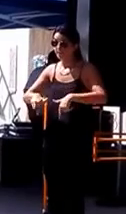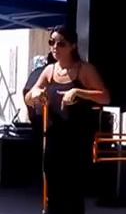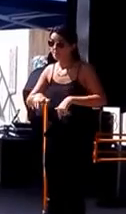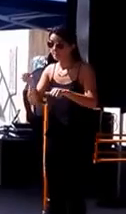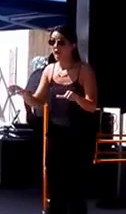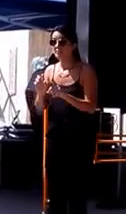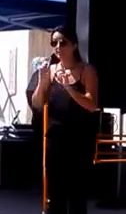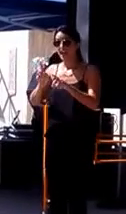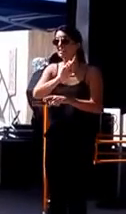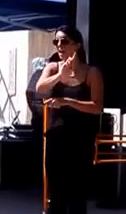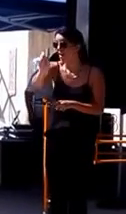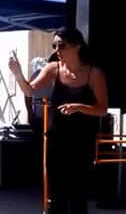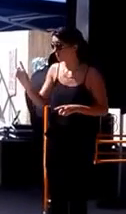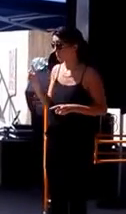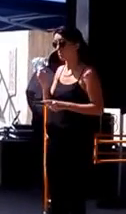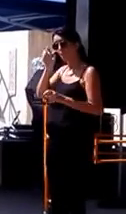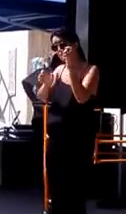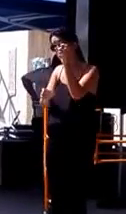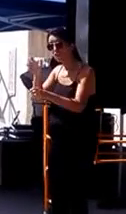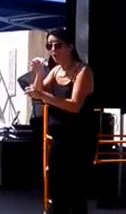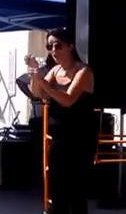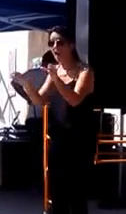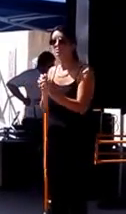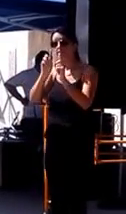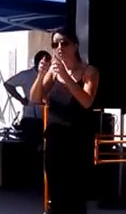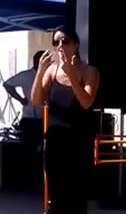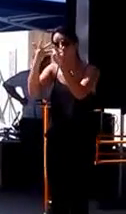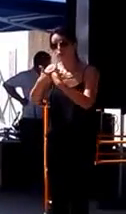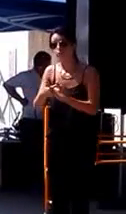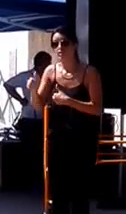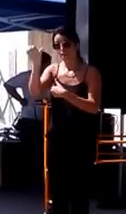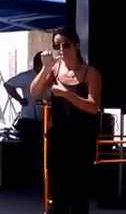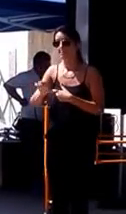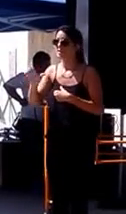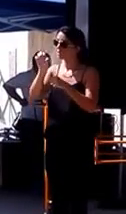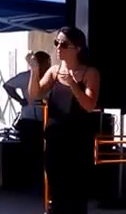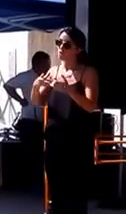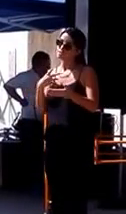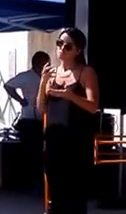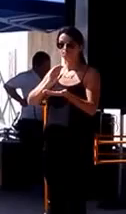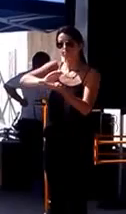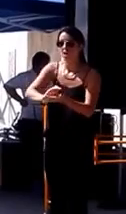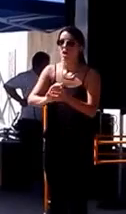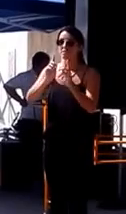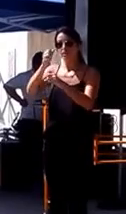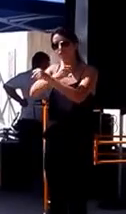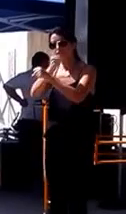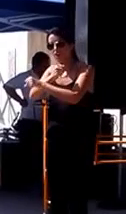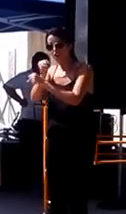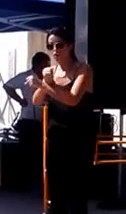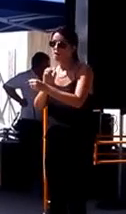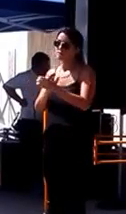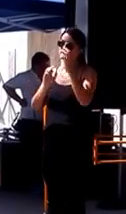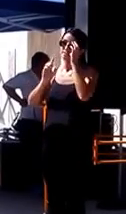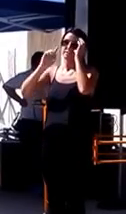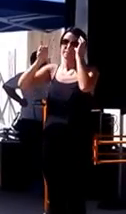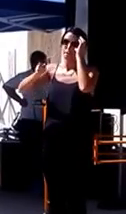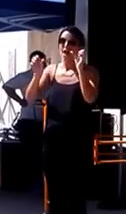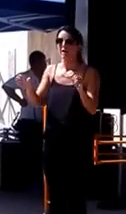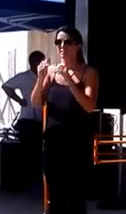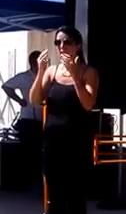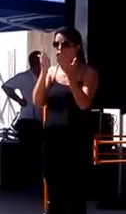la construye cada una de las personas, la construyen las empresas cuando hacen sus inversiones, la construyen los trabajadores, la